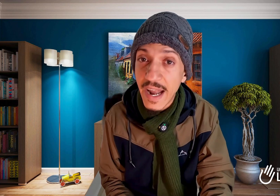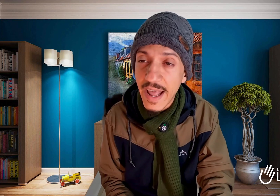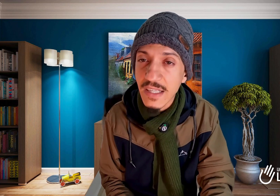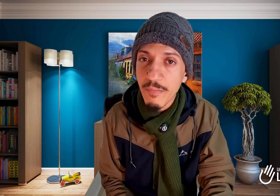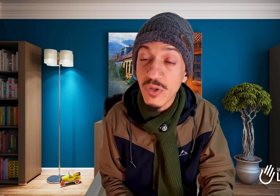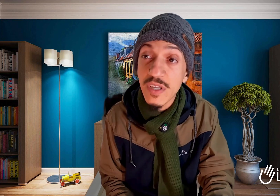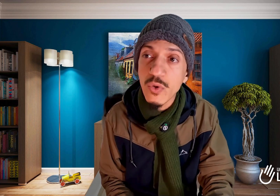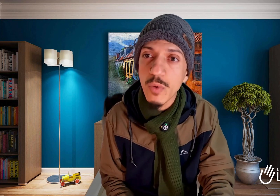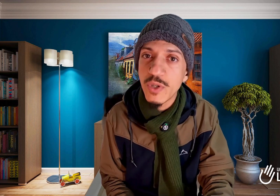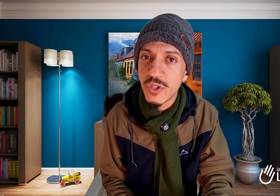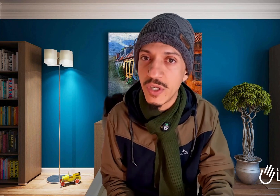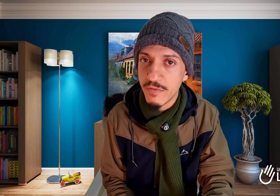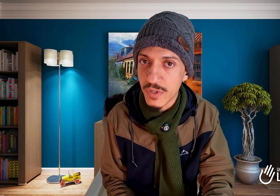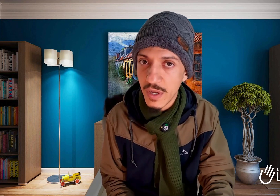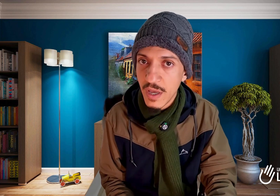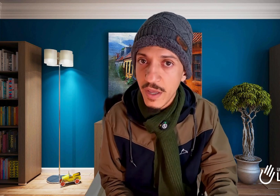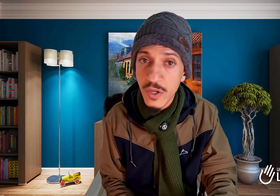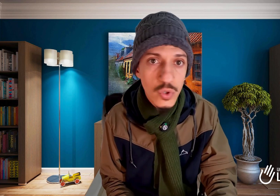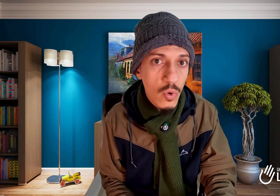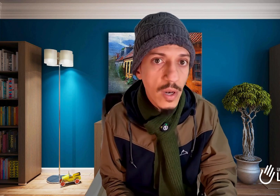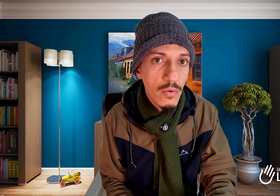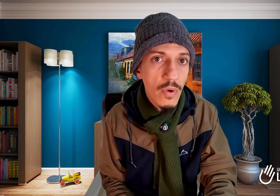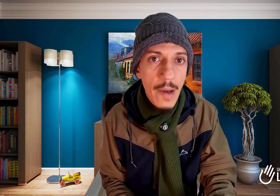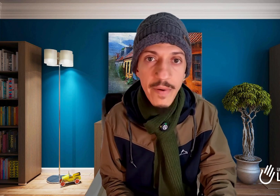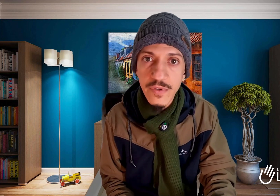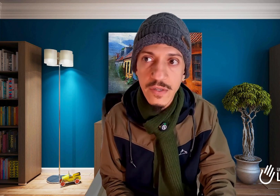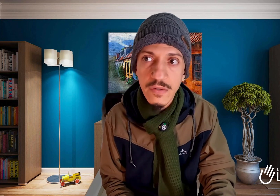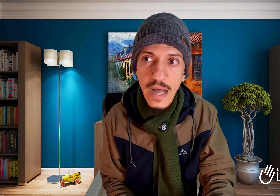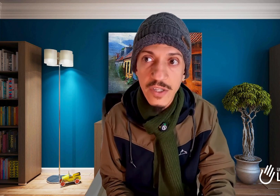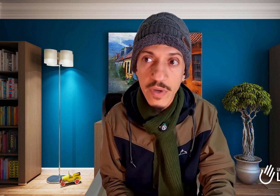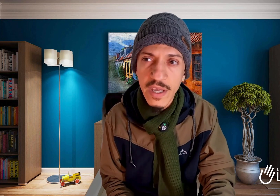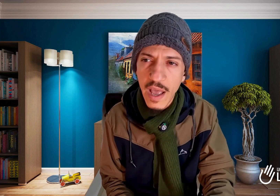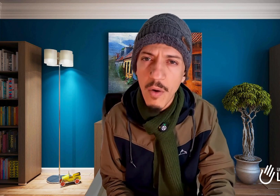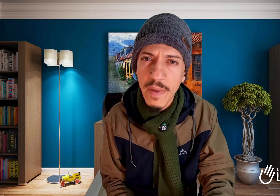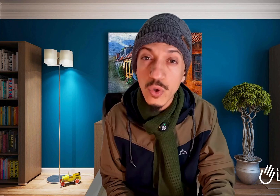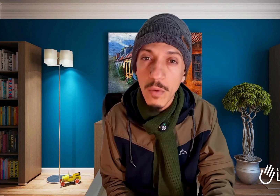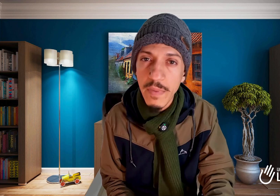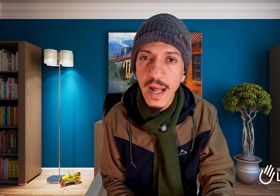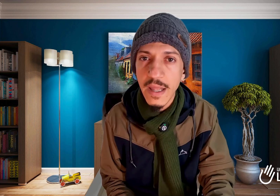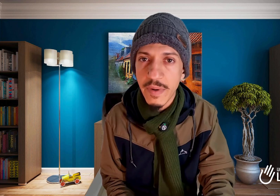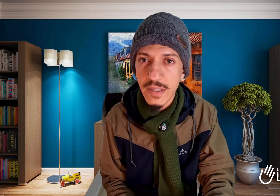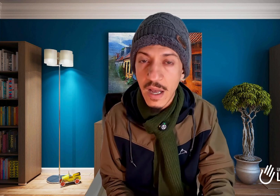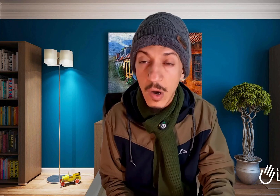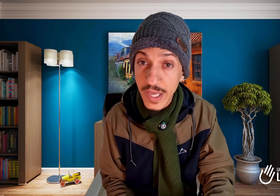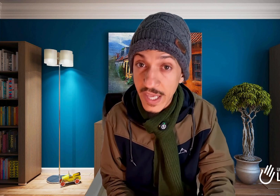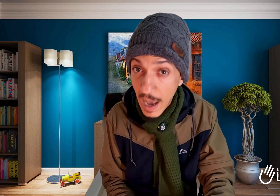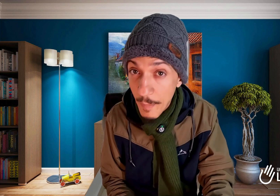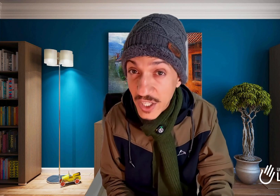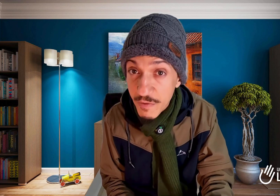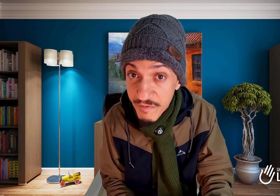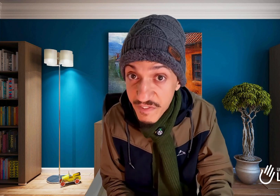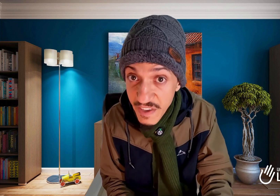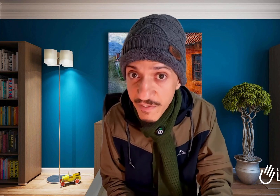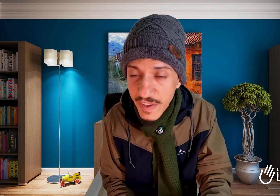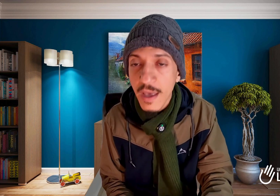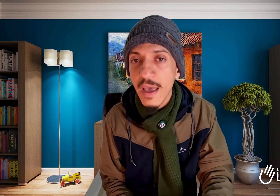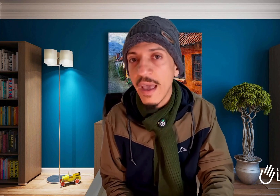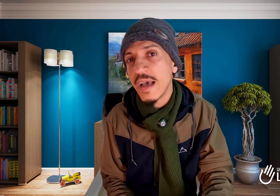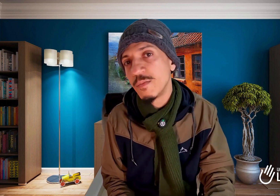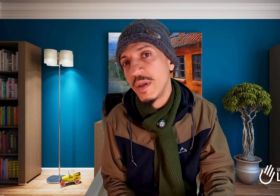para os seus objetivos e escolha um lugar para você estudar de alguém que realmente domina Libras, alguém que realmente vive e respira